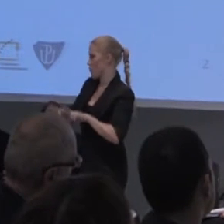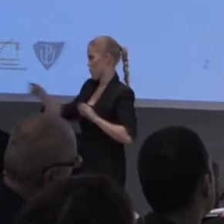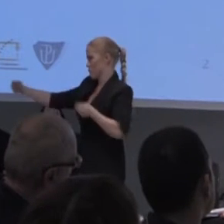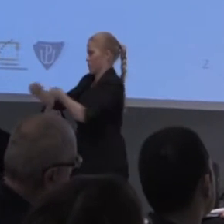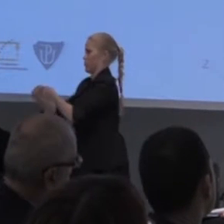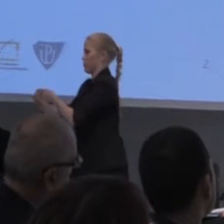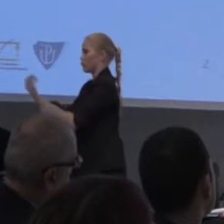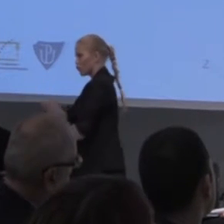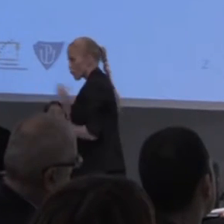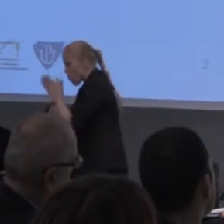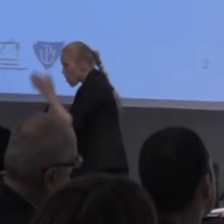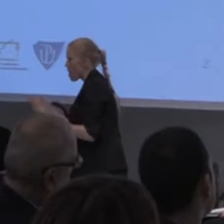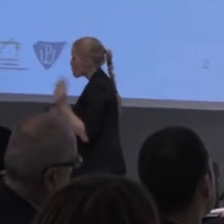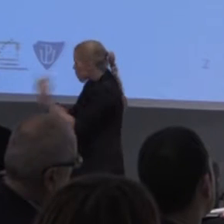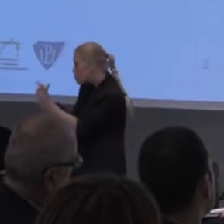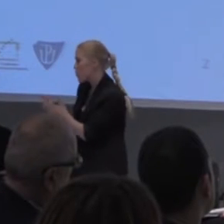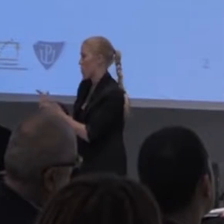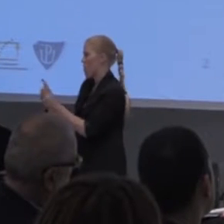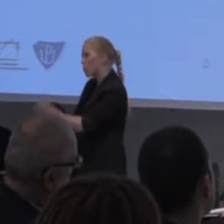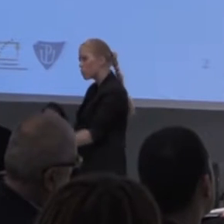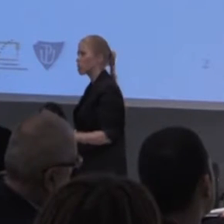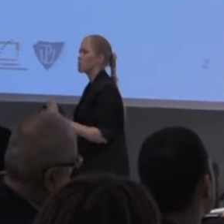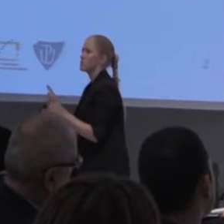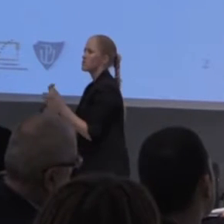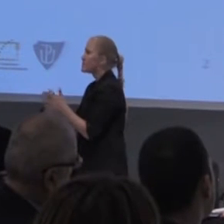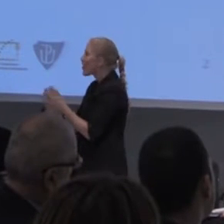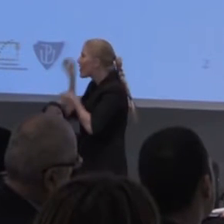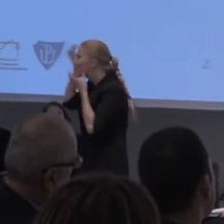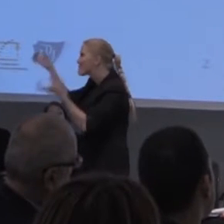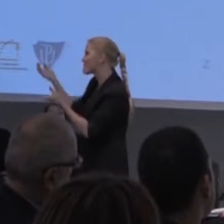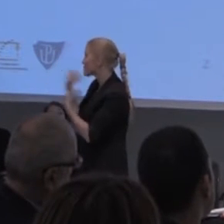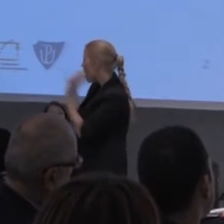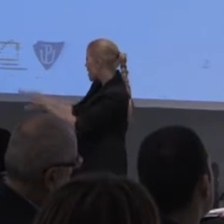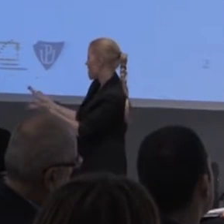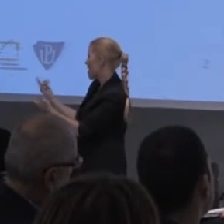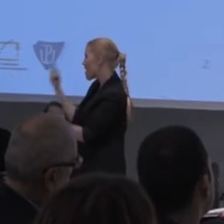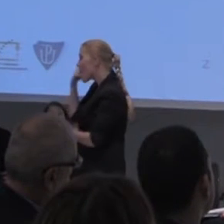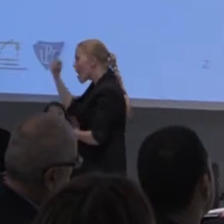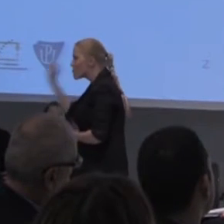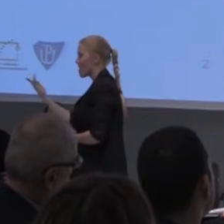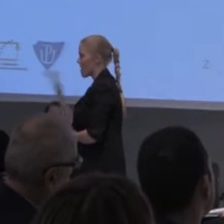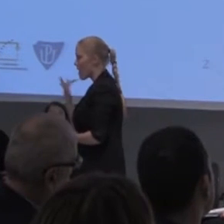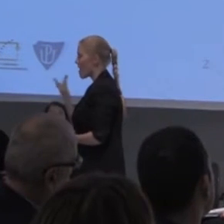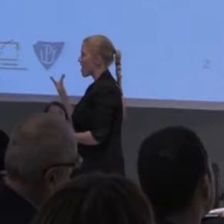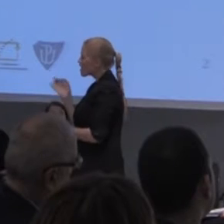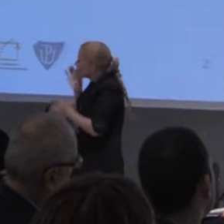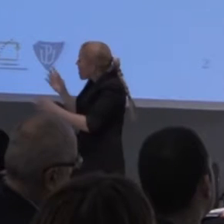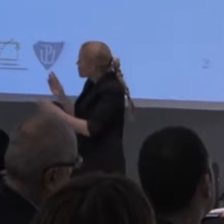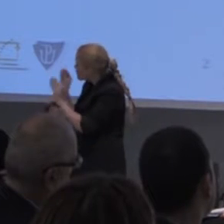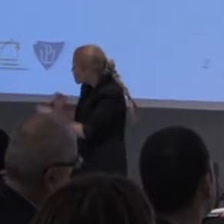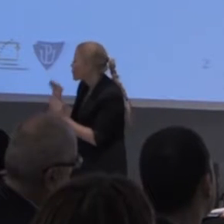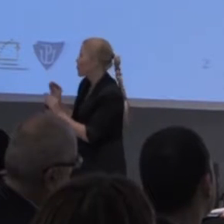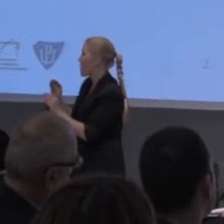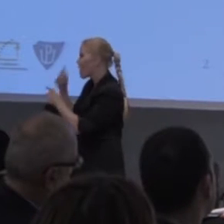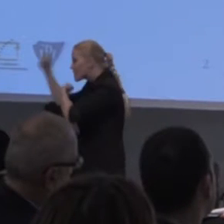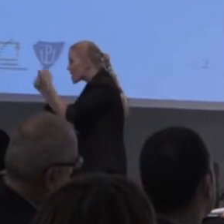a nabízíme podporu a nějaké inspirace a možnosti pro učitele, známo není, ono také se o tom méně píše než o